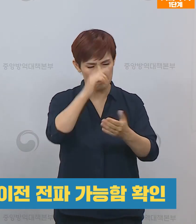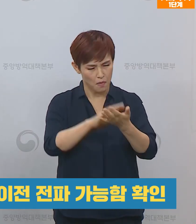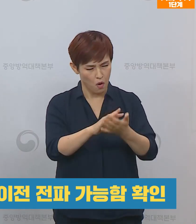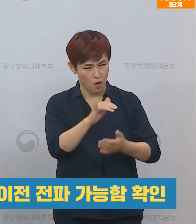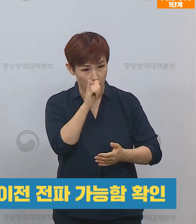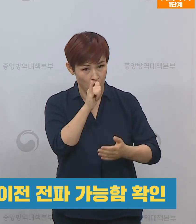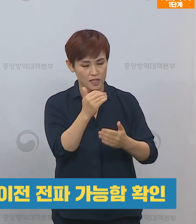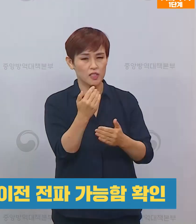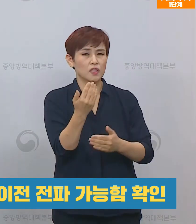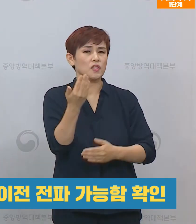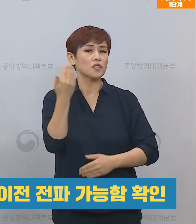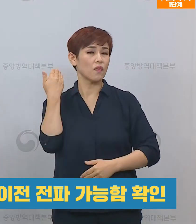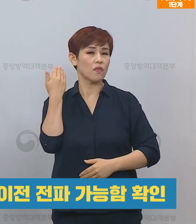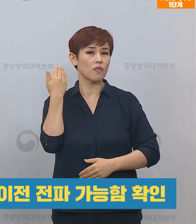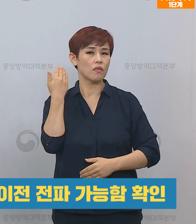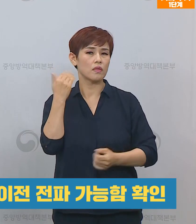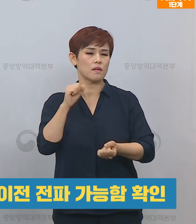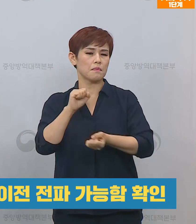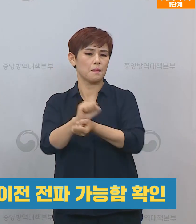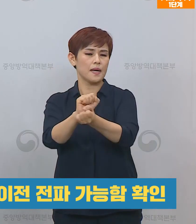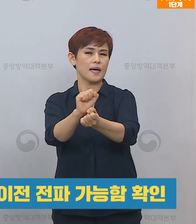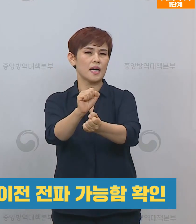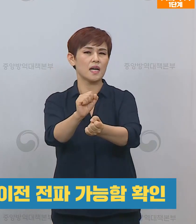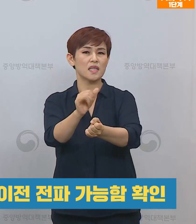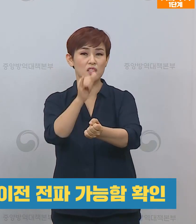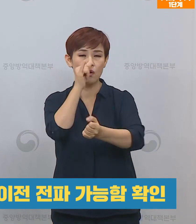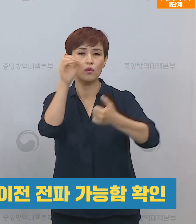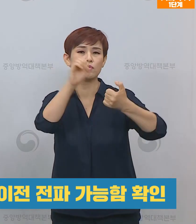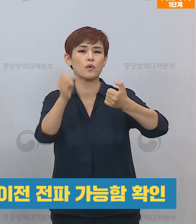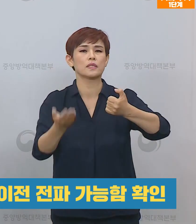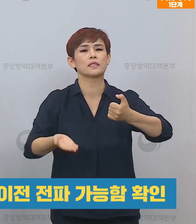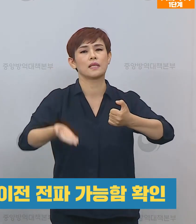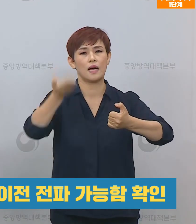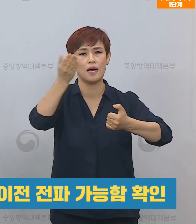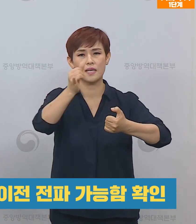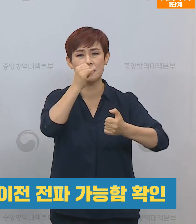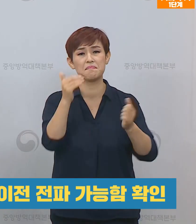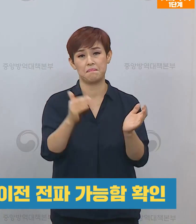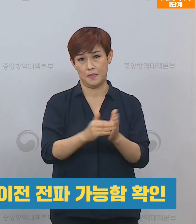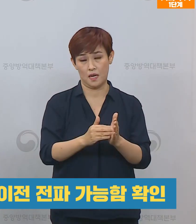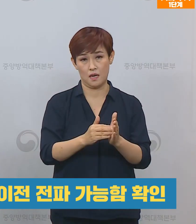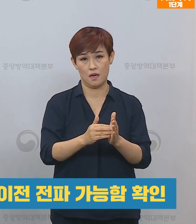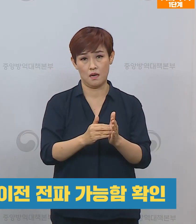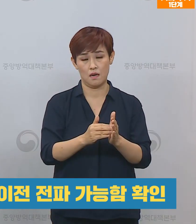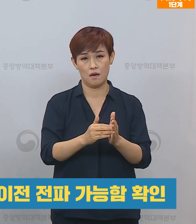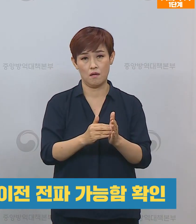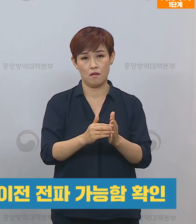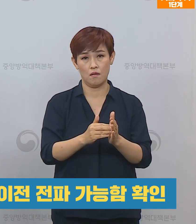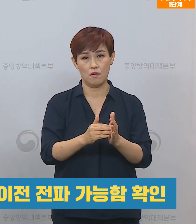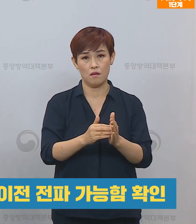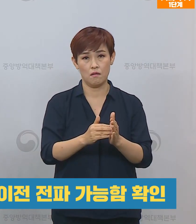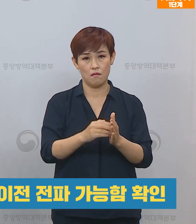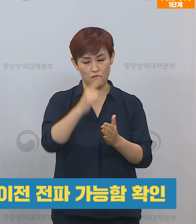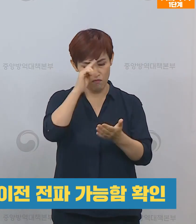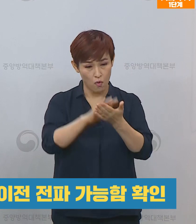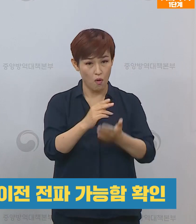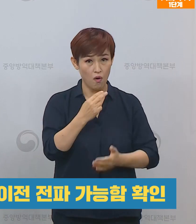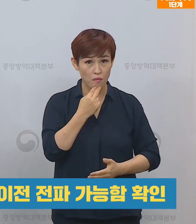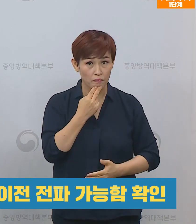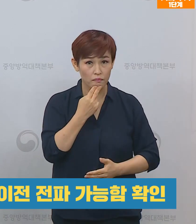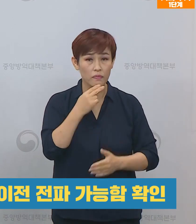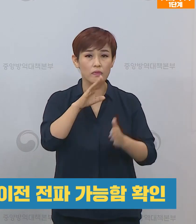발생하기 이전에도 전파가 반 이상 나타난, 즉 전파가 가능하다는 것이